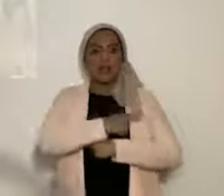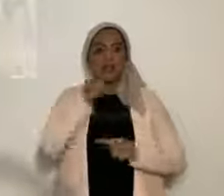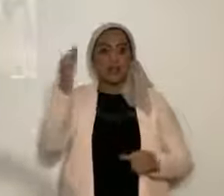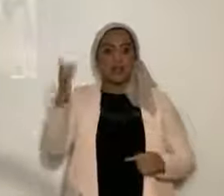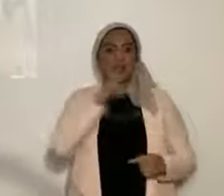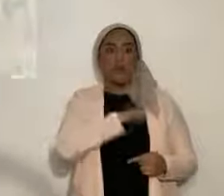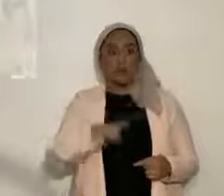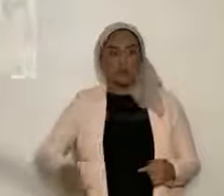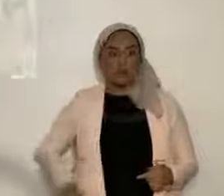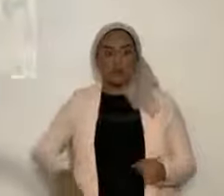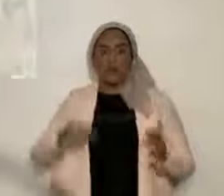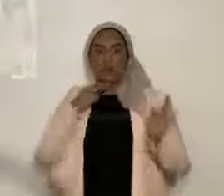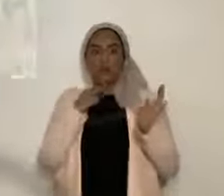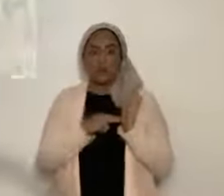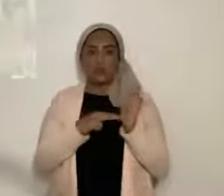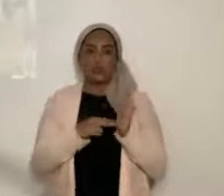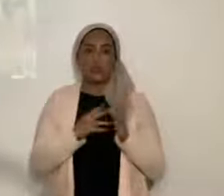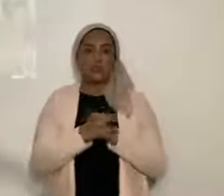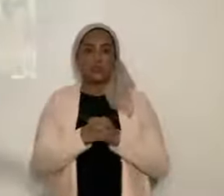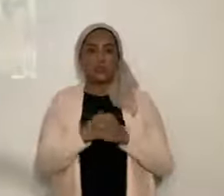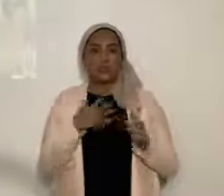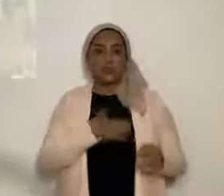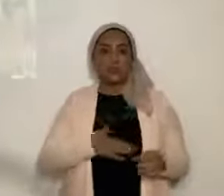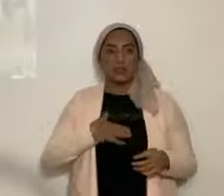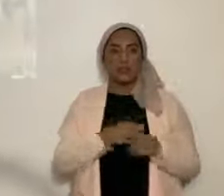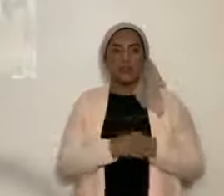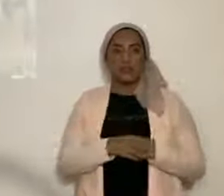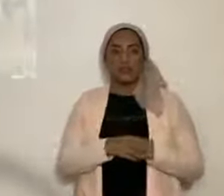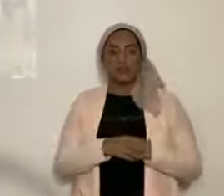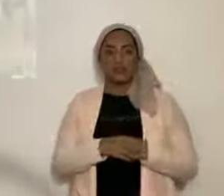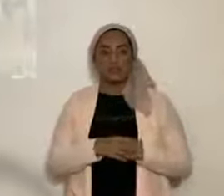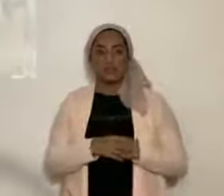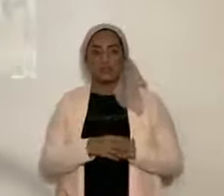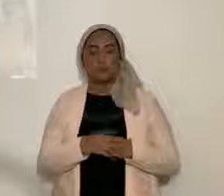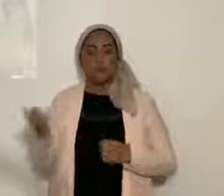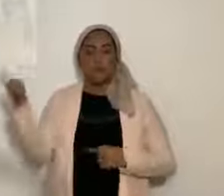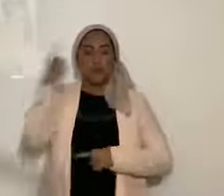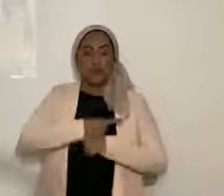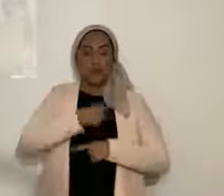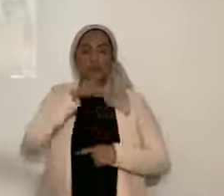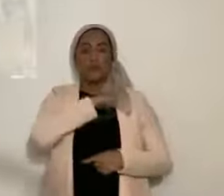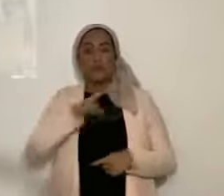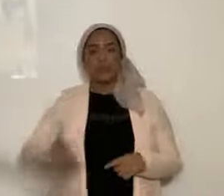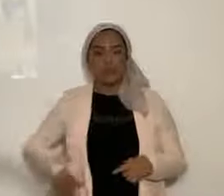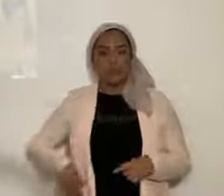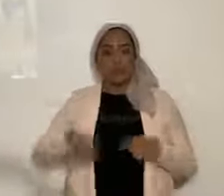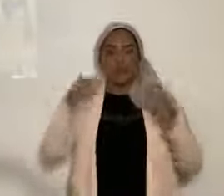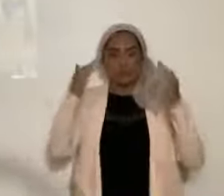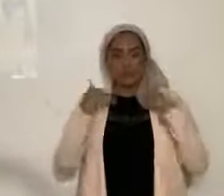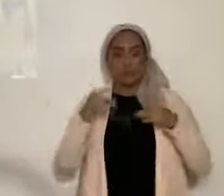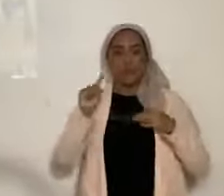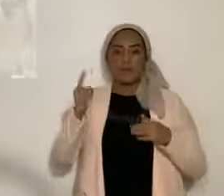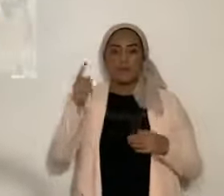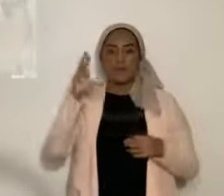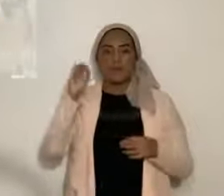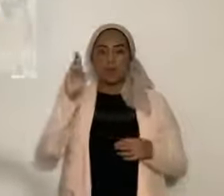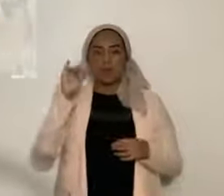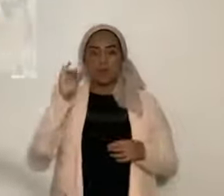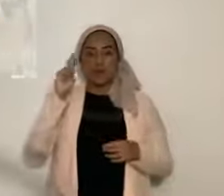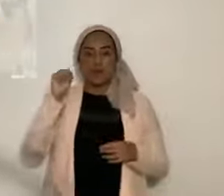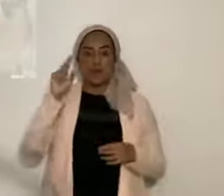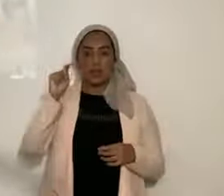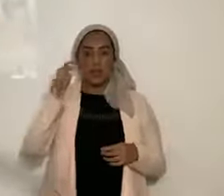Señor. Anótalo tal cual, por favor. Allí en tu misma Biblia, día del Señor. Ahora vamos a 1 Corintios,